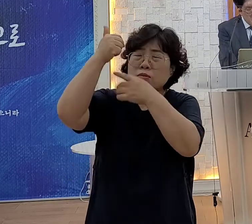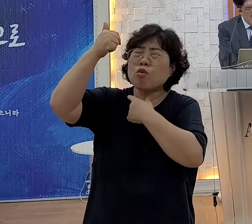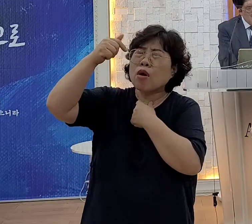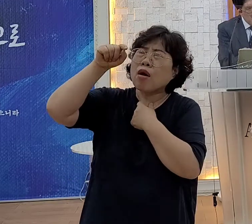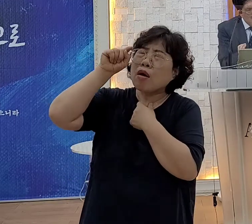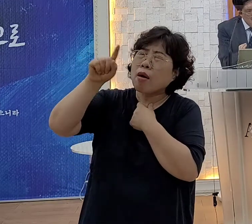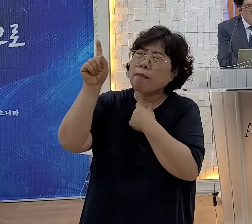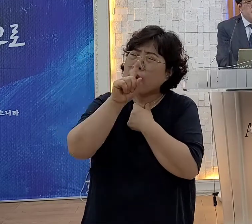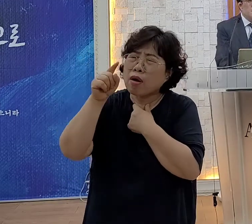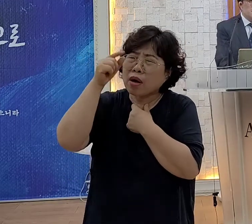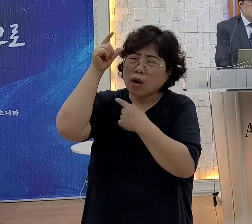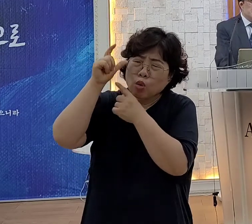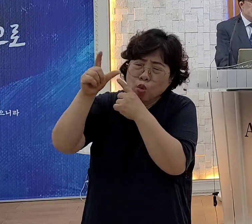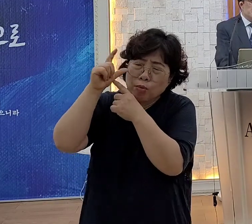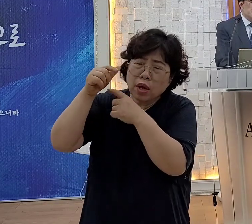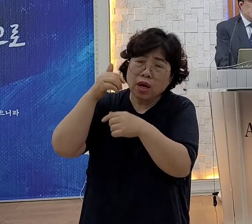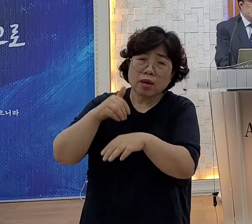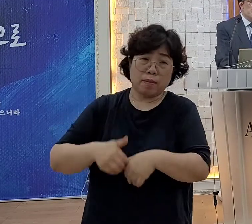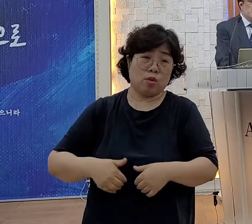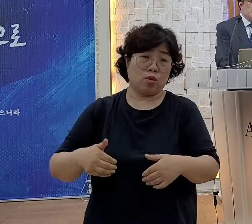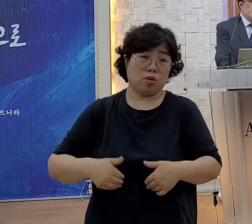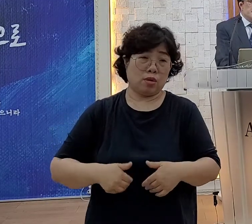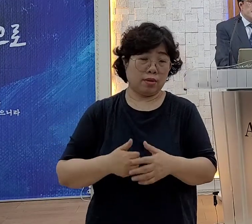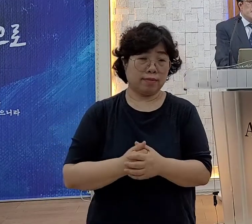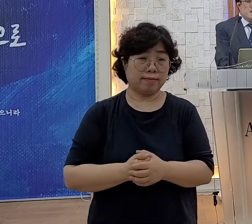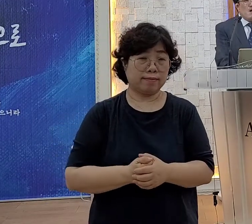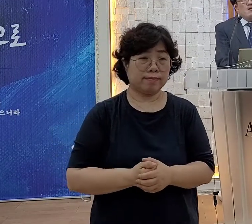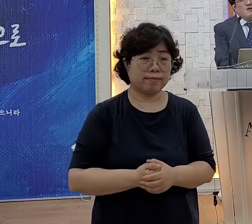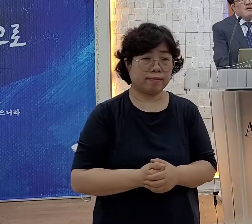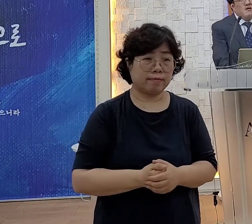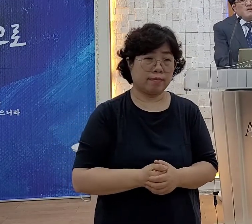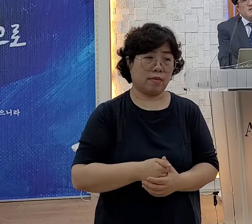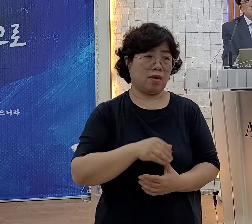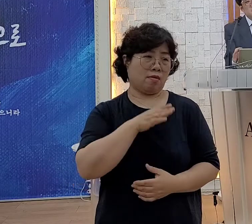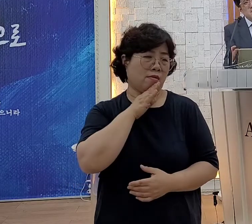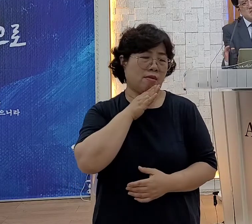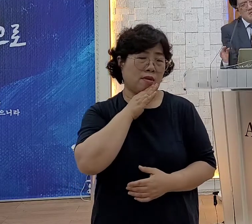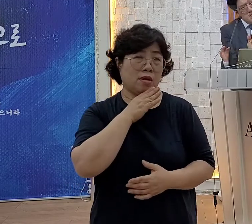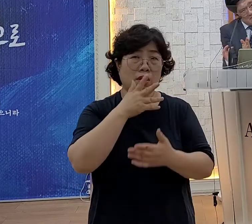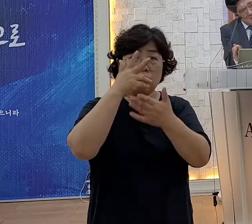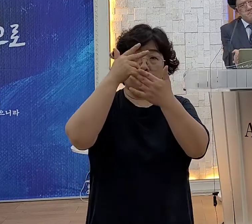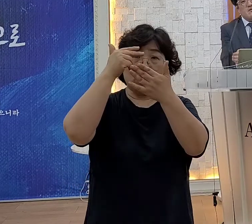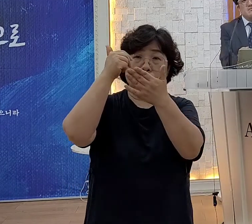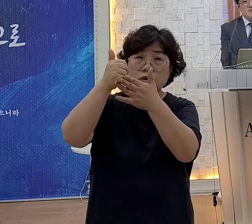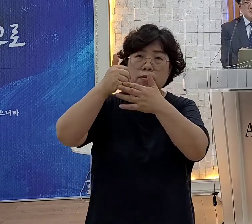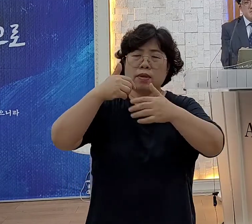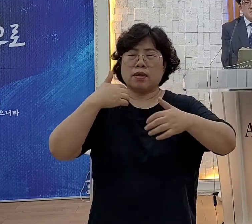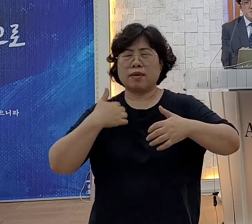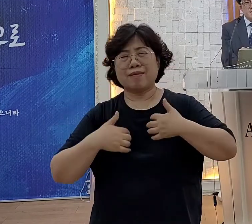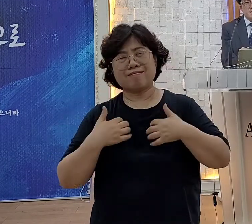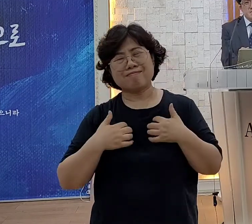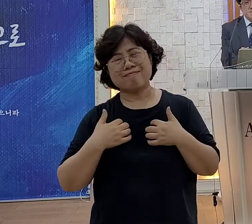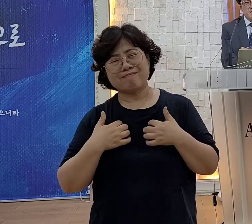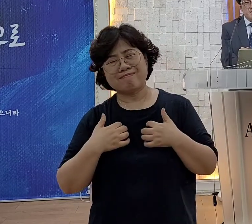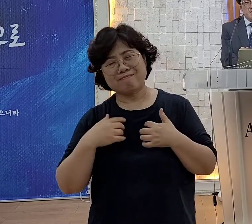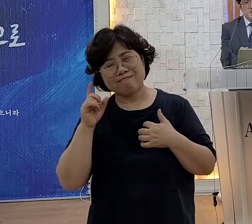원하시는 게 뭘까? 이거 한번 고민해 보고요. 주님이 이거 기뻐하시겠지?